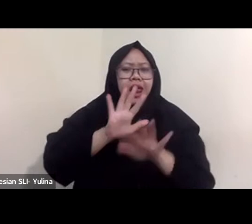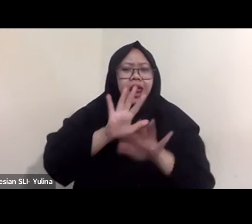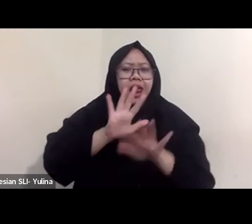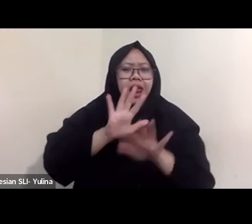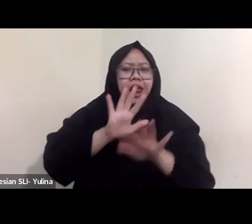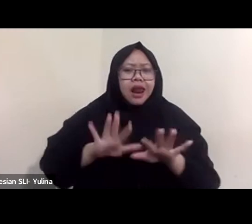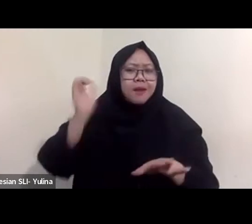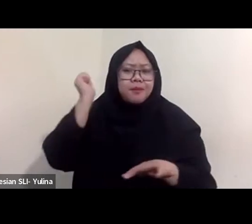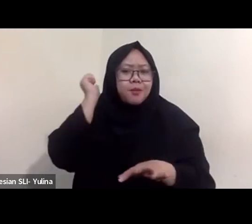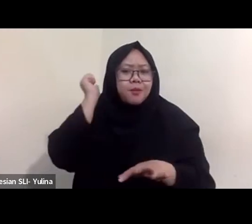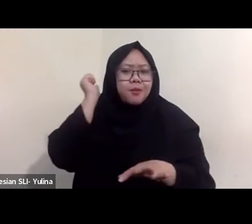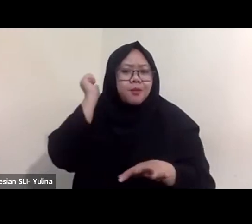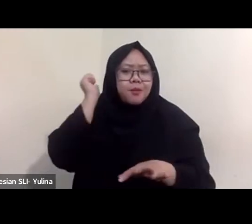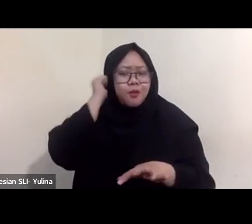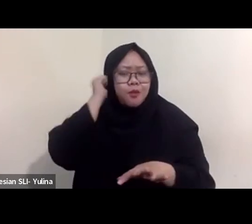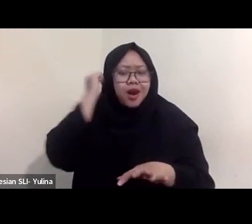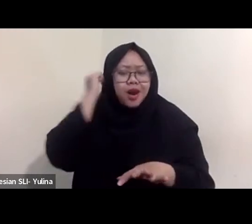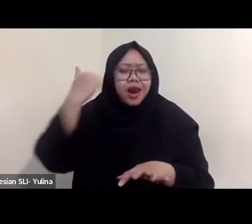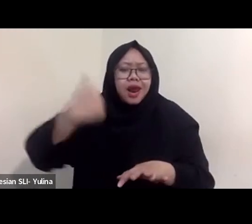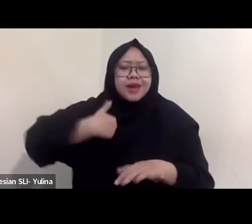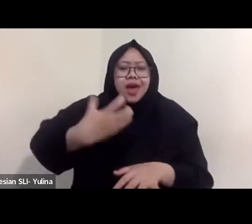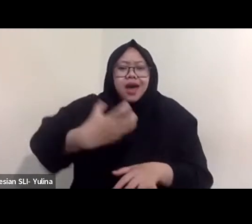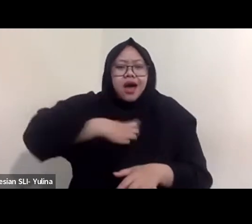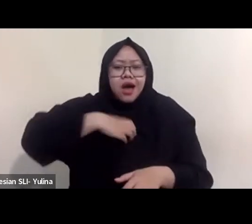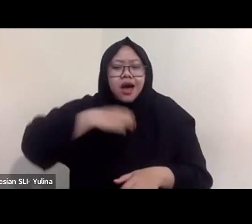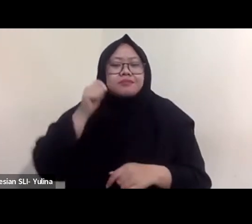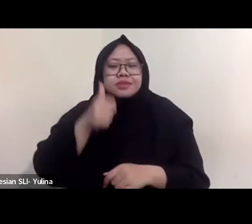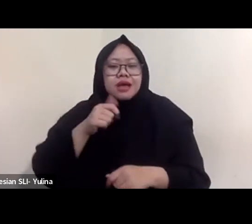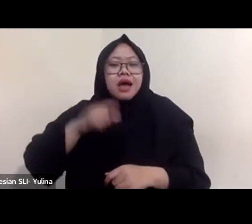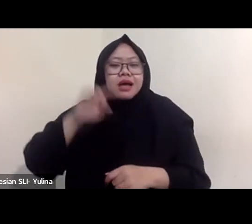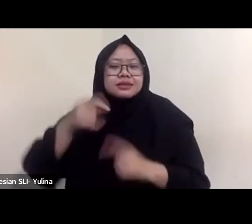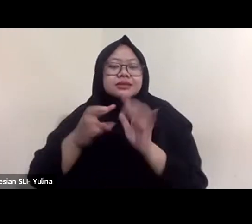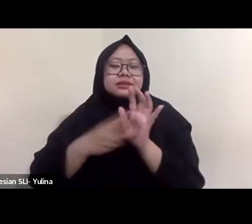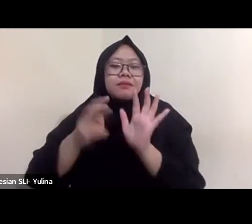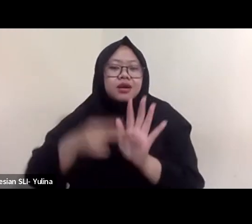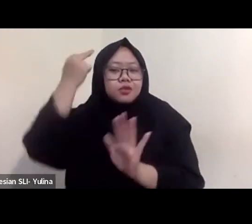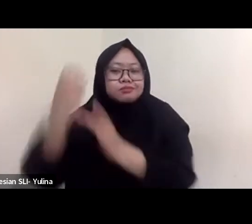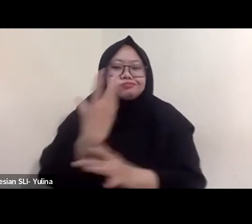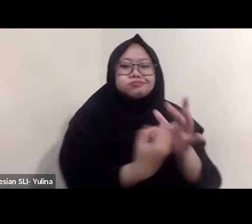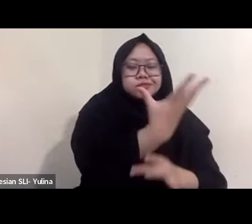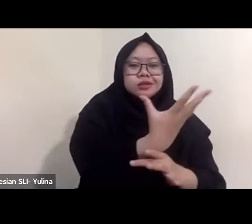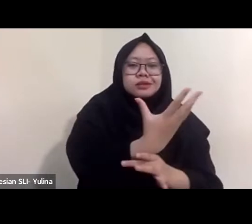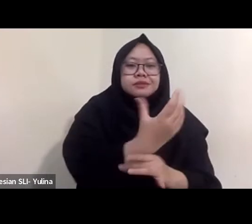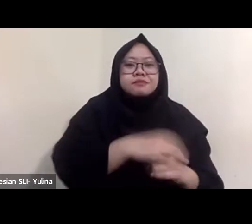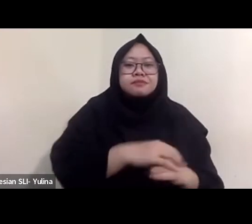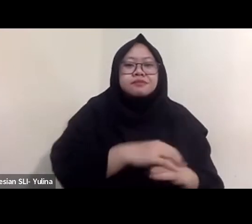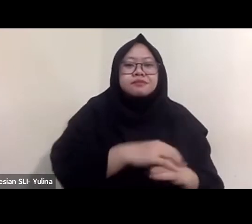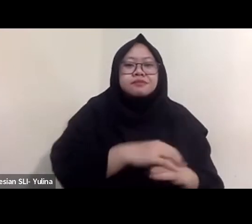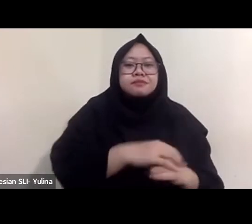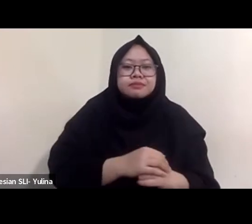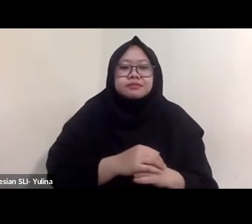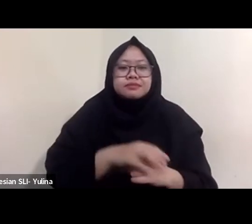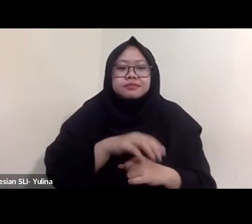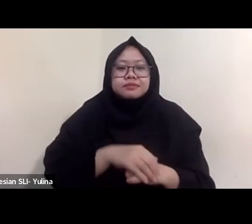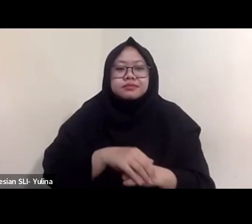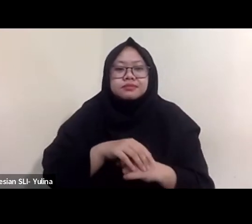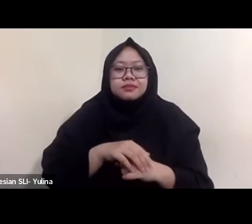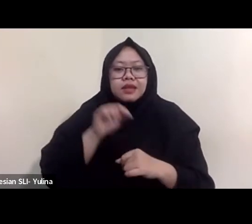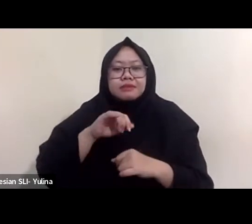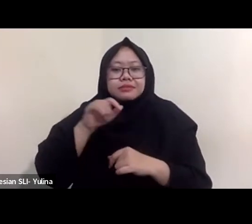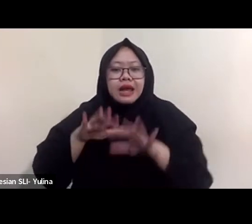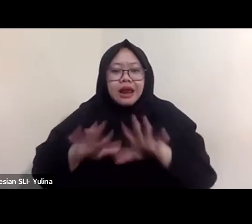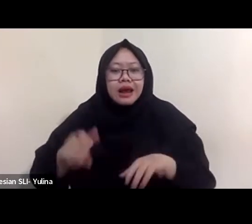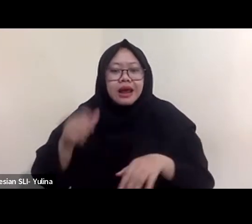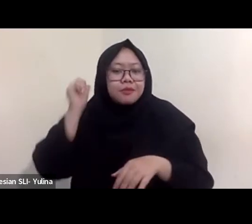mengakses pendidikan, hak tumbuh kembang untuk mencapai potensi optimalnya, sehingga menjadi sosok dewasa yang berdaya, bahkan berpotensi besar